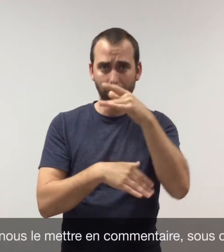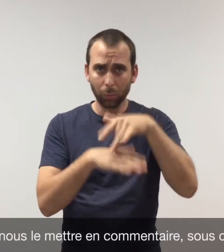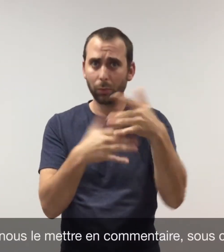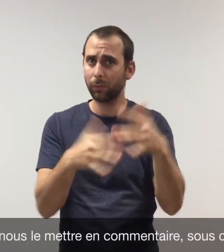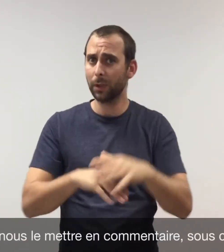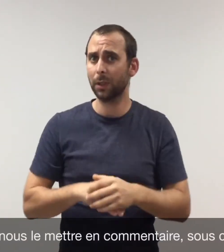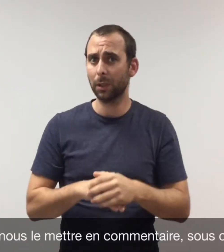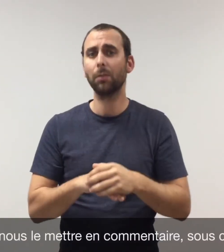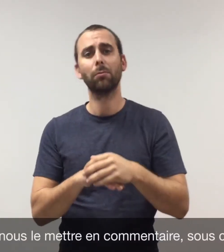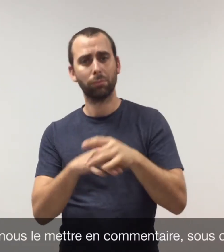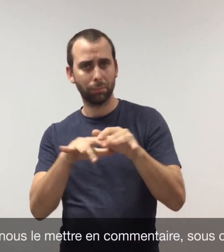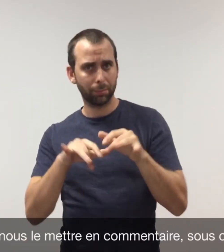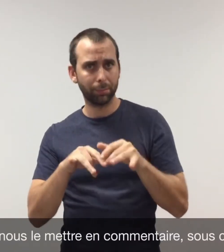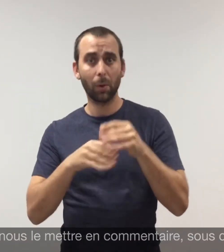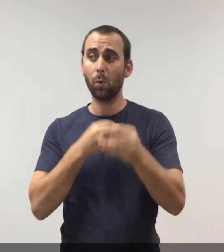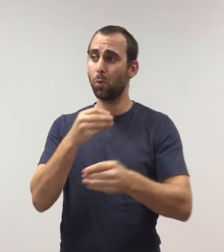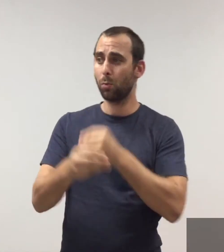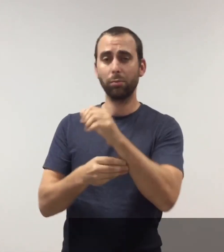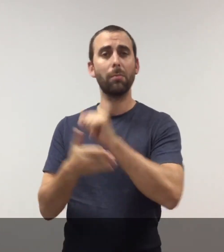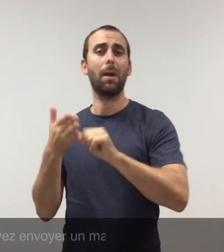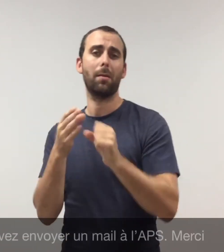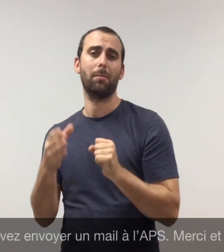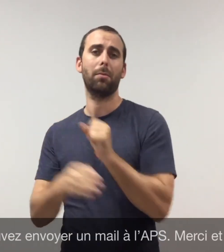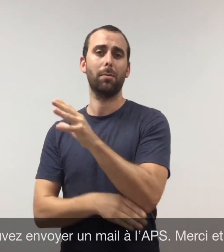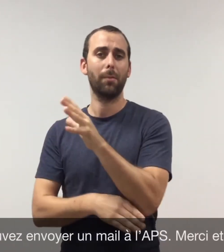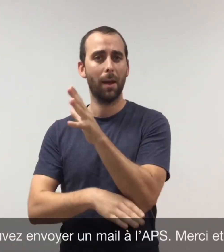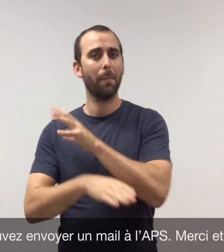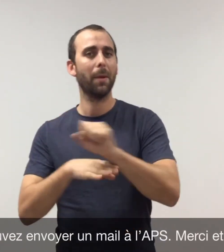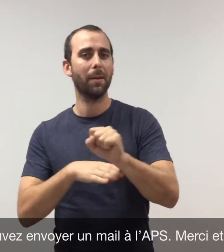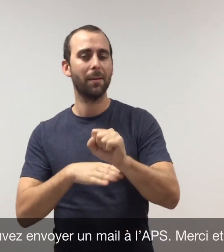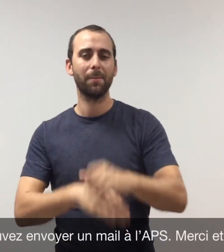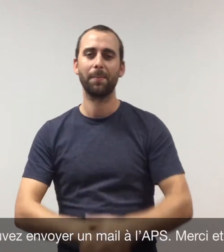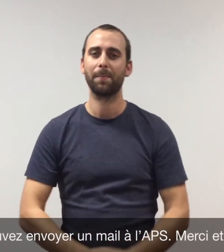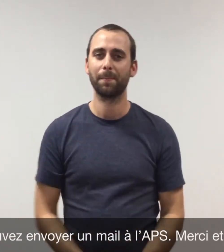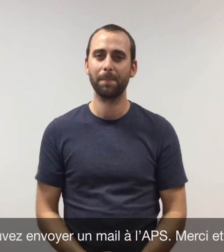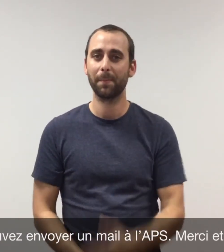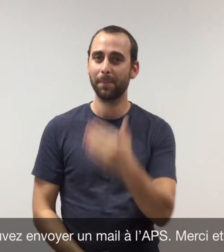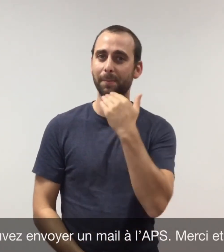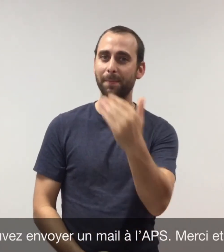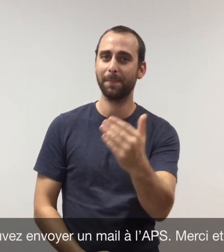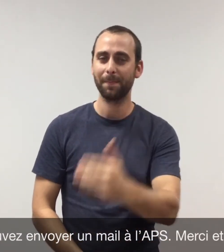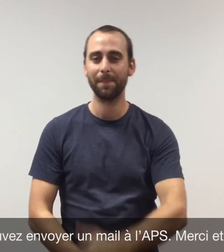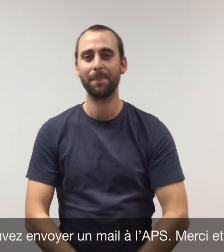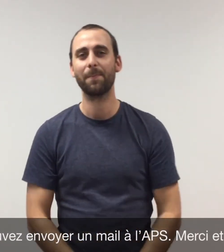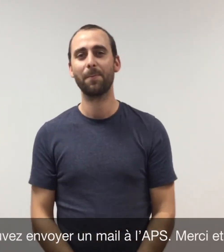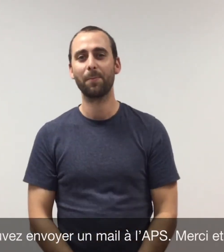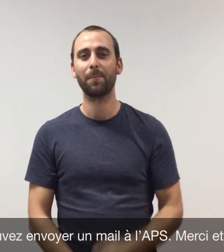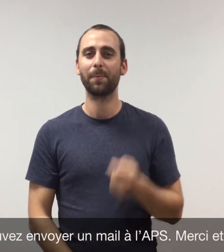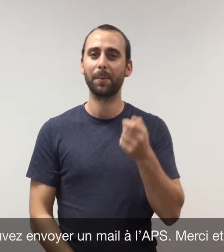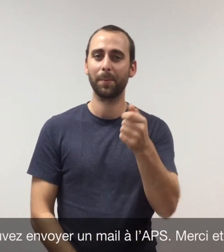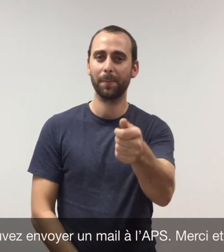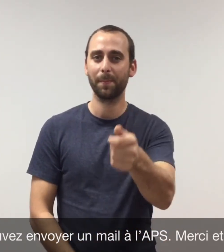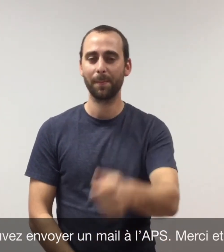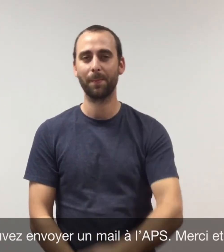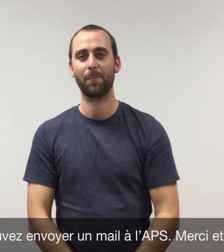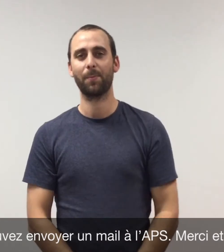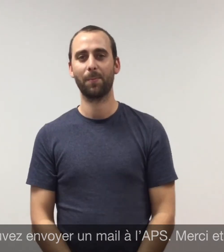pas à nous le mettre en commentaire sous cette vidéo. Sinon, vous pouvez envoyer un mail à l'APS. Merci et à bientôt.